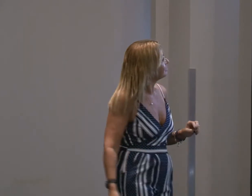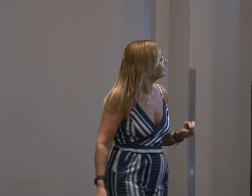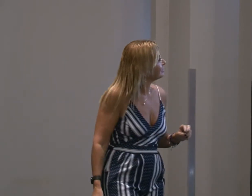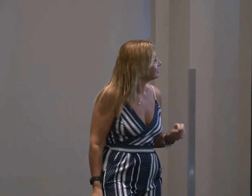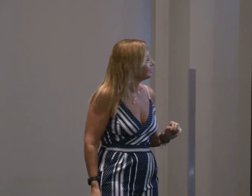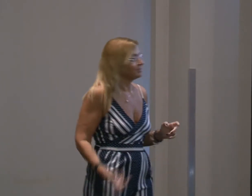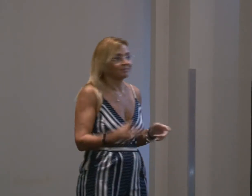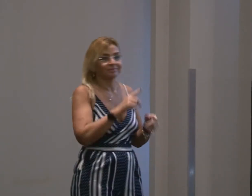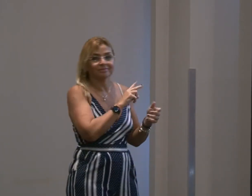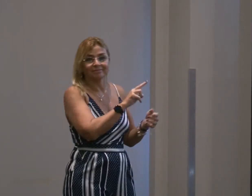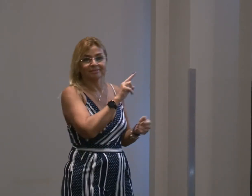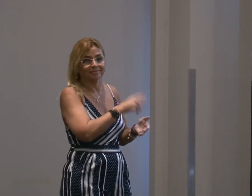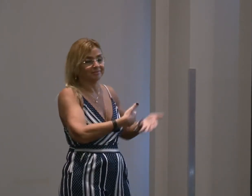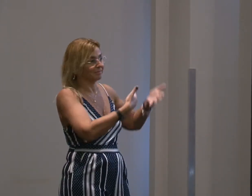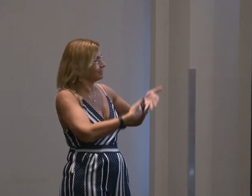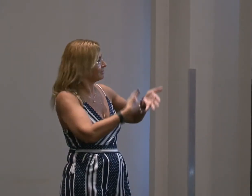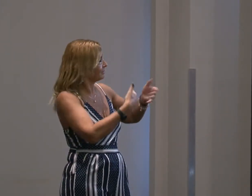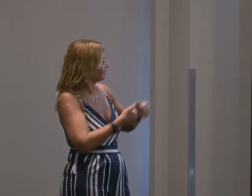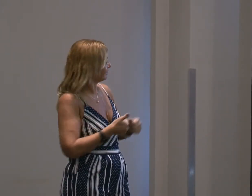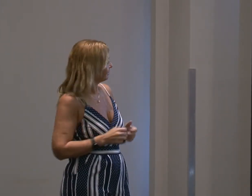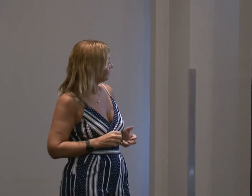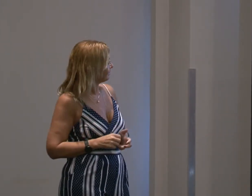Pode passar, por favor?